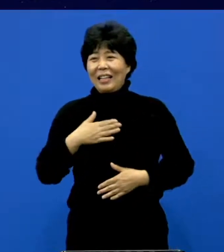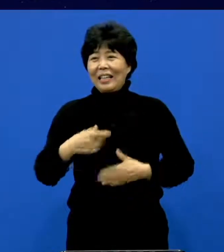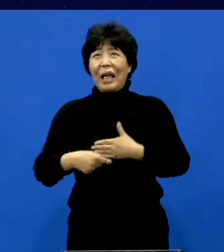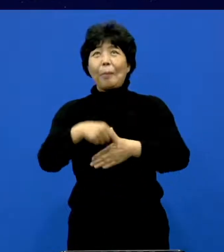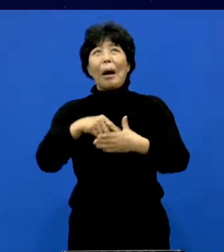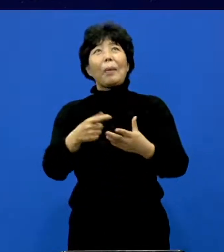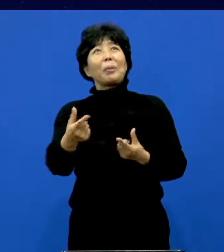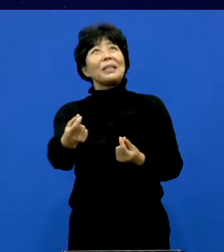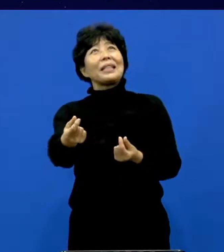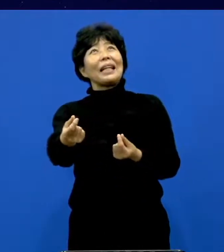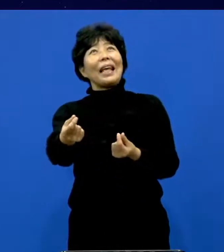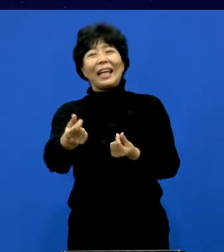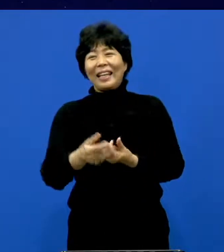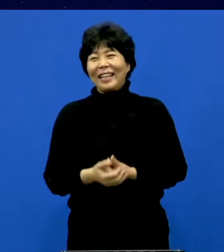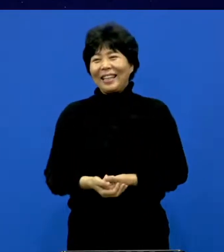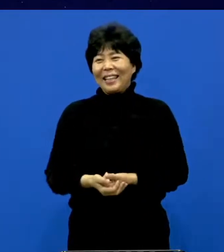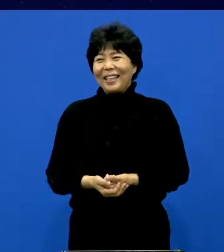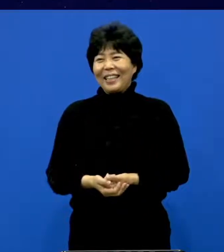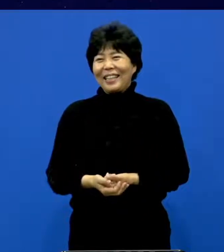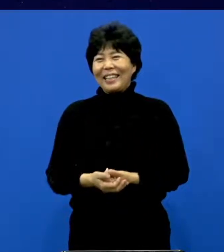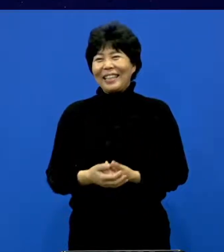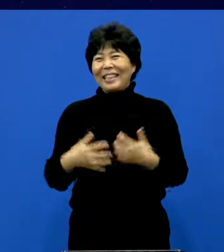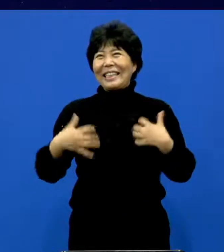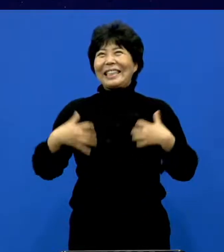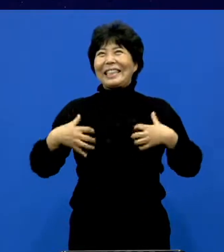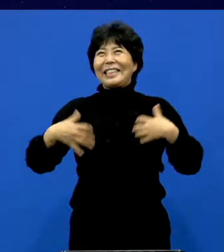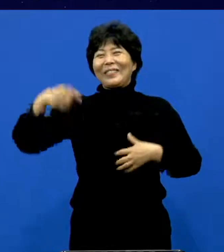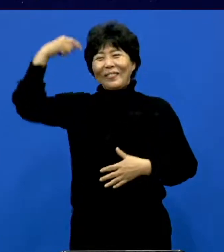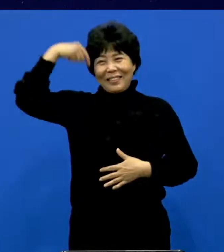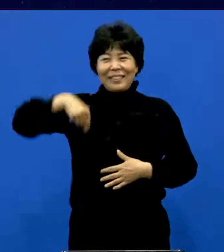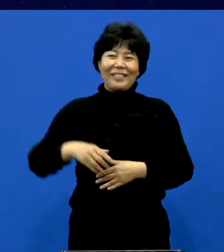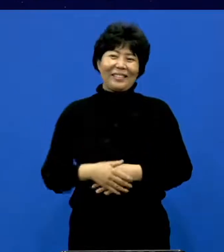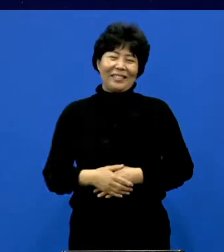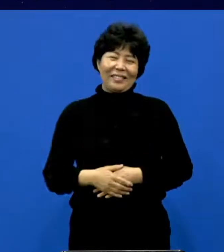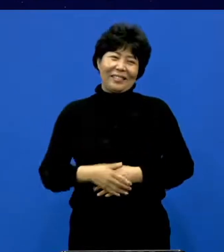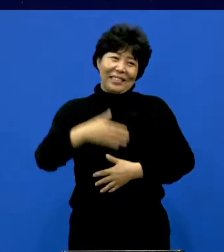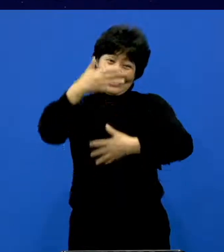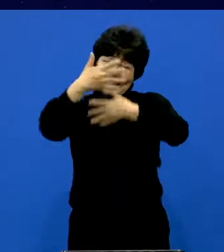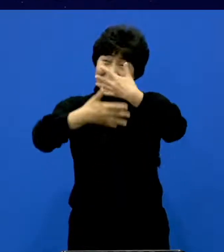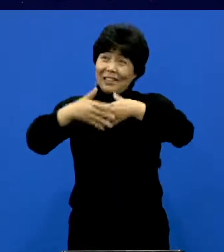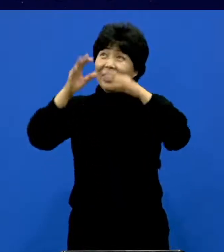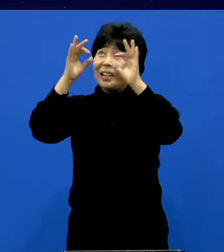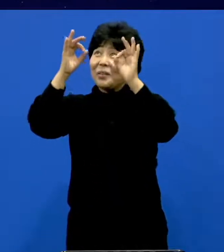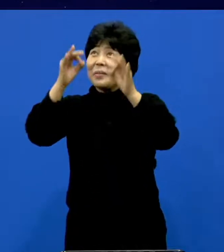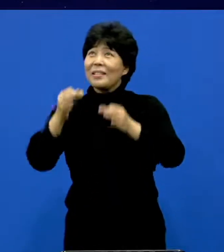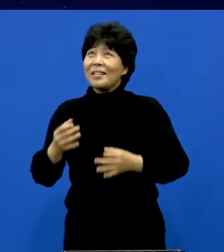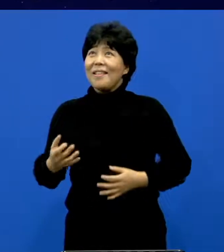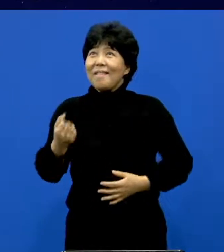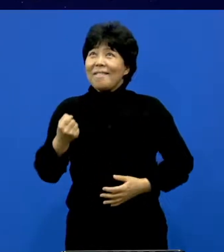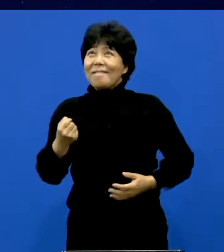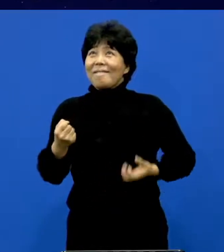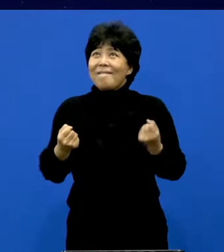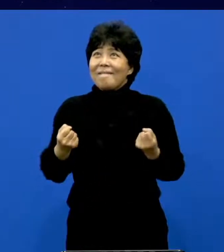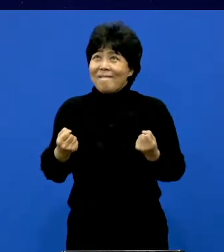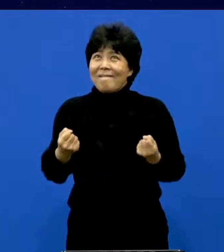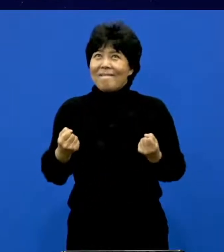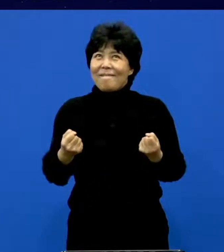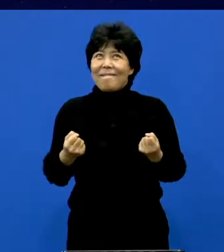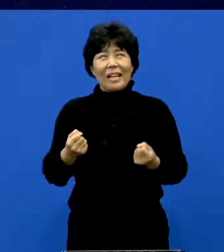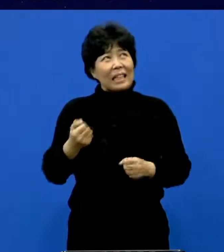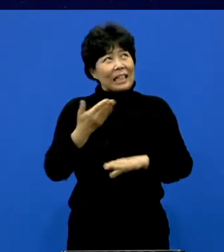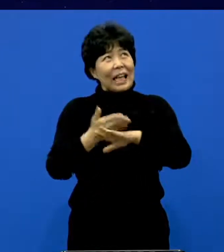그래서 주인공이 원수를 갚는 통쾌한 순간에 보통 영화를 보는 사람은 두 주먹을 불 건지는 거예요. 그러면서 누군가를 연상하는